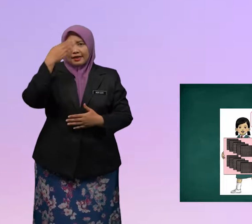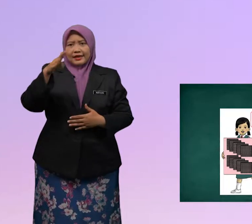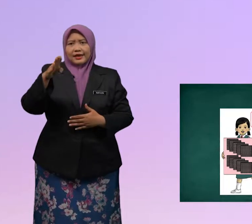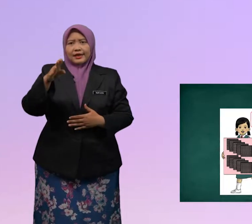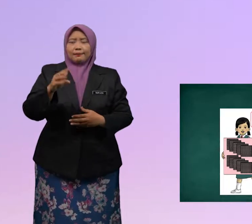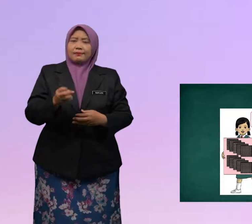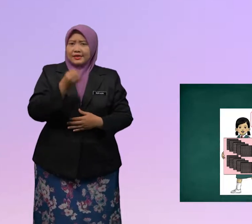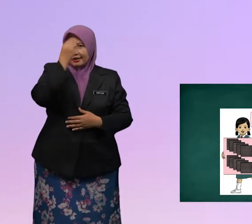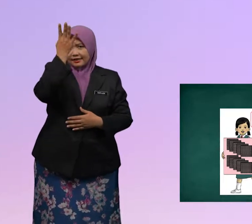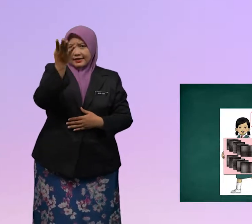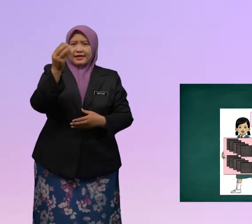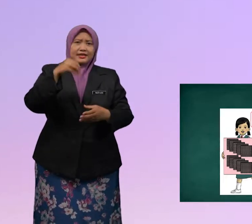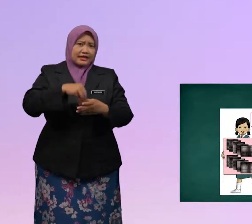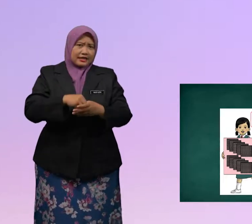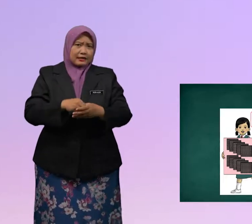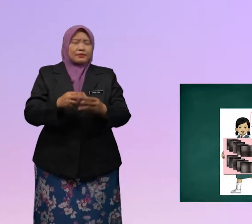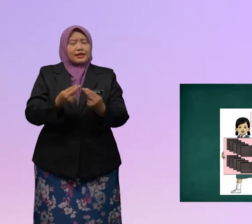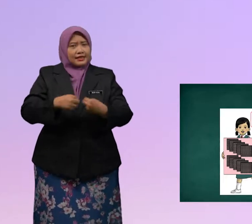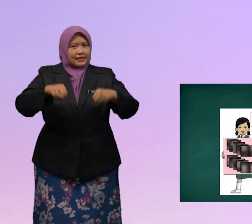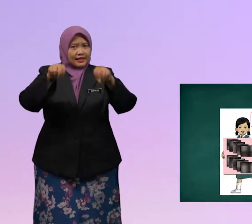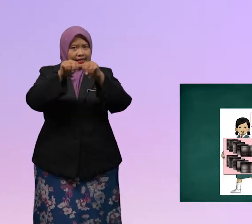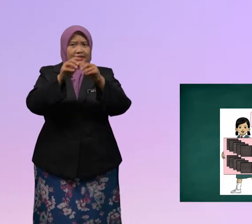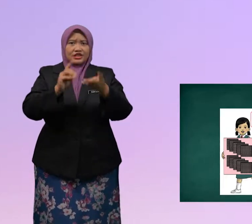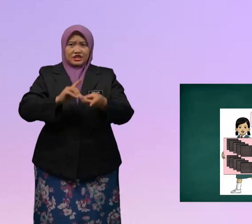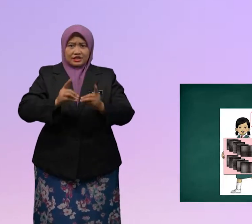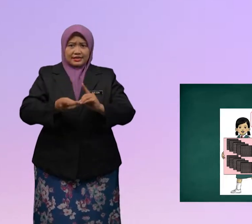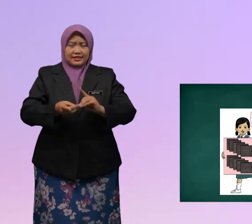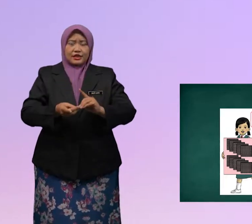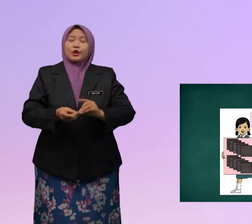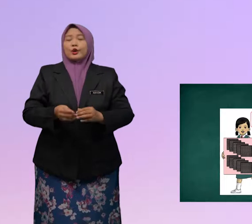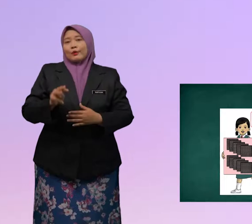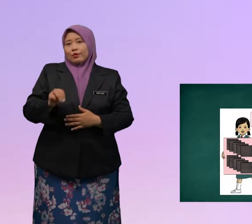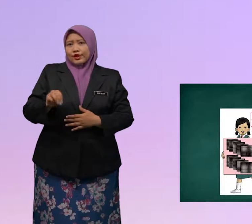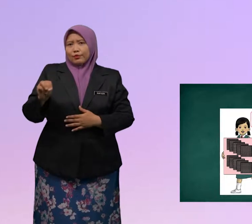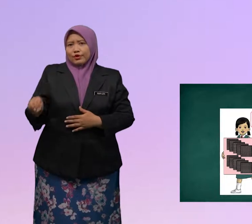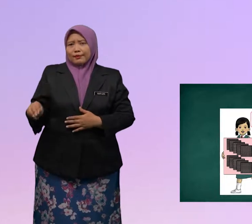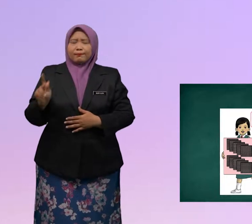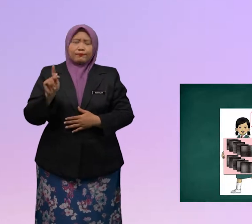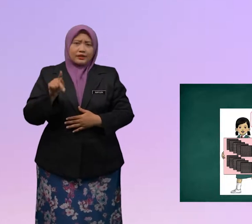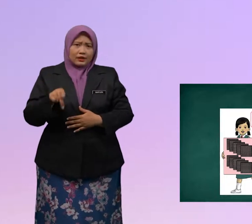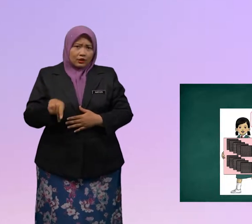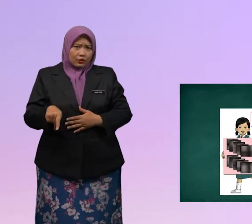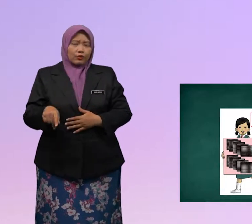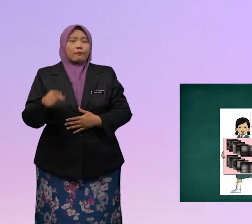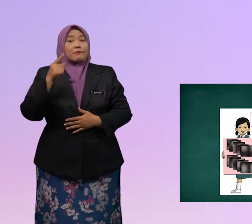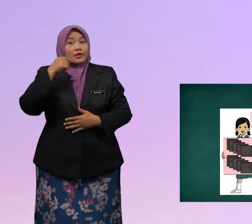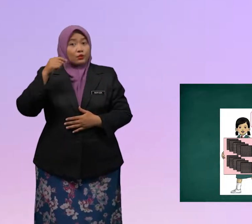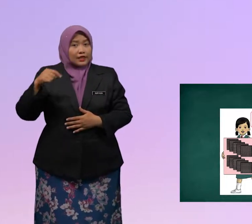Bagi menyatakan dalam nilai digit, murid-murid perlu